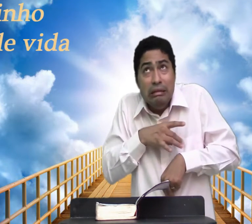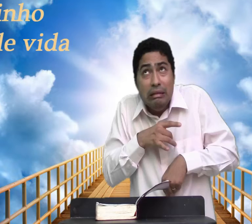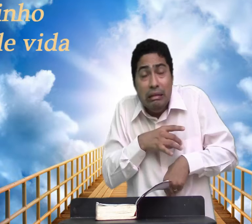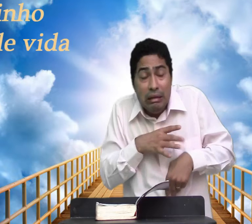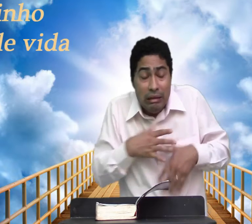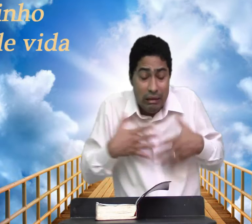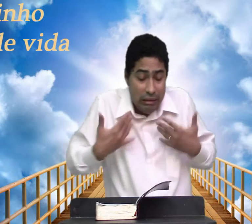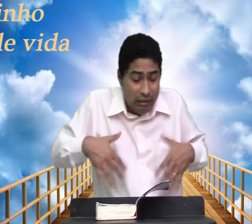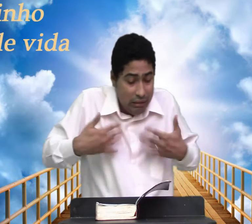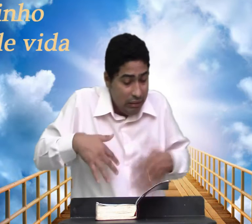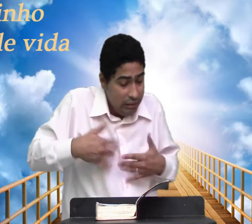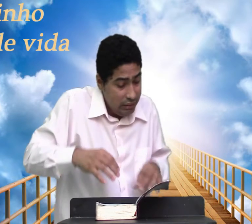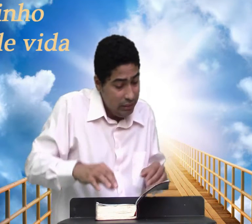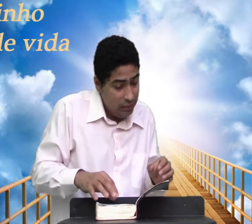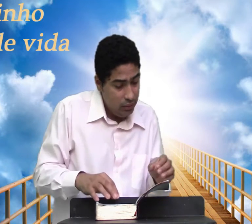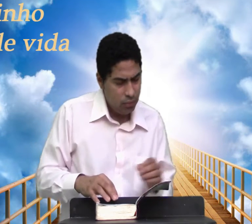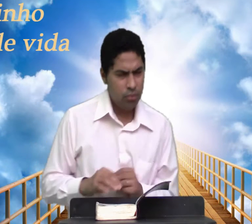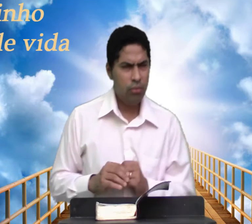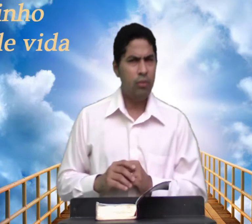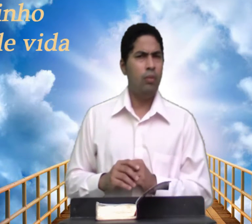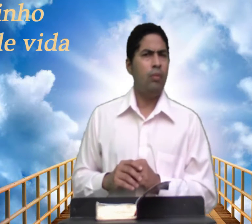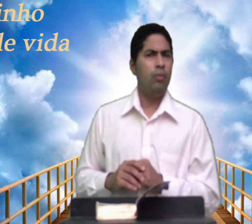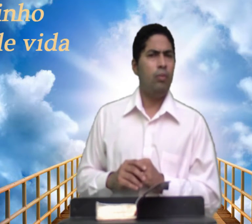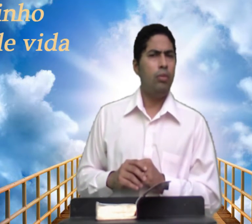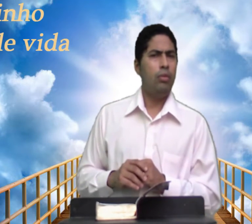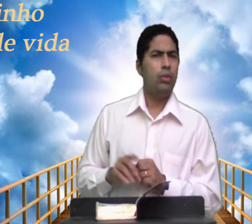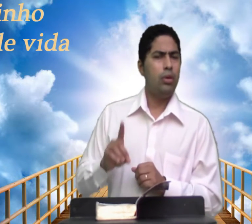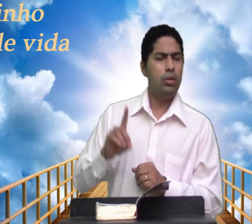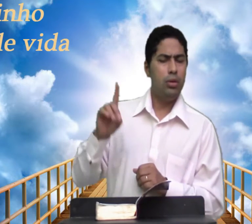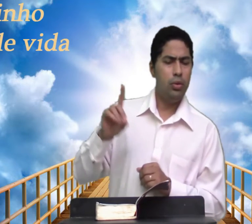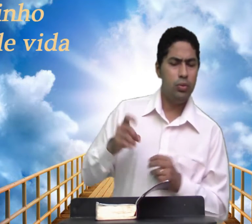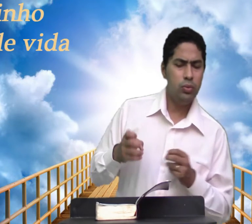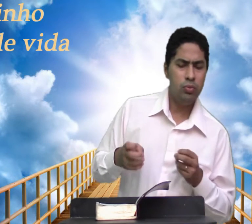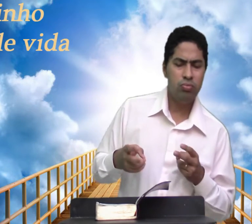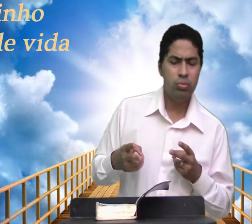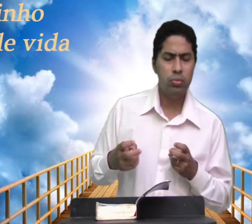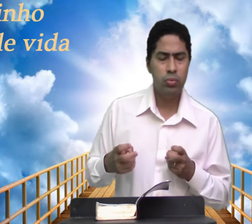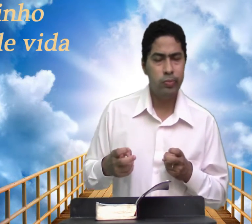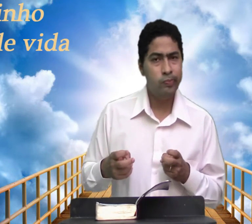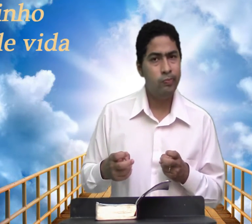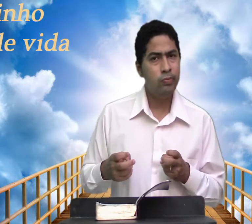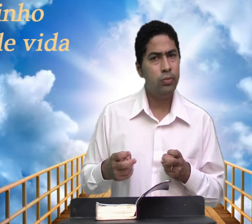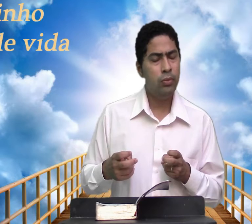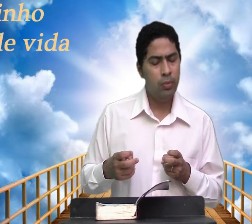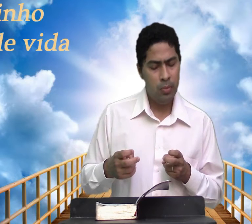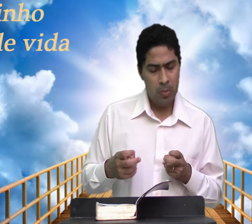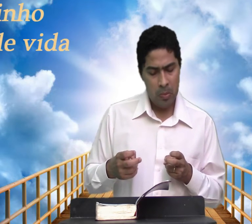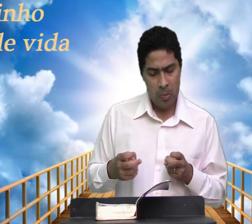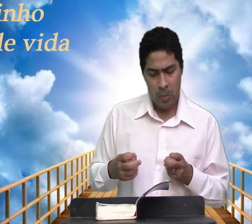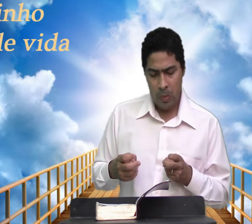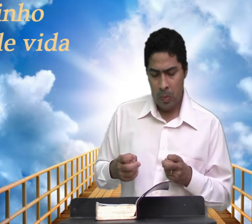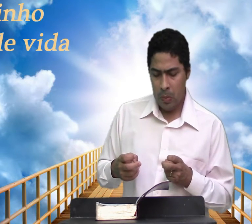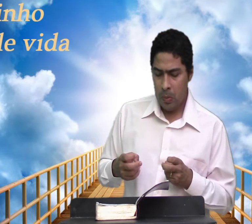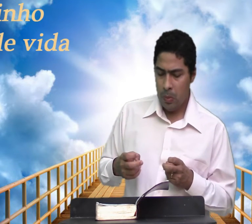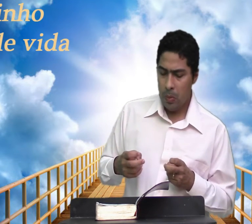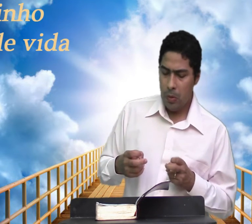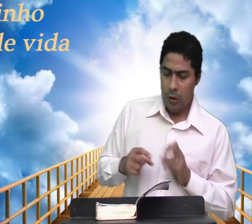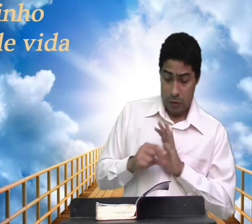Então, Deus percebeu. Deus soube. Naquele versículo, no versículo